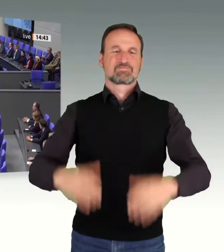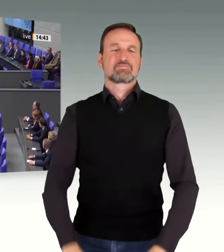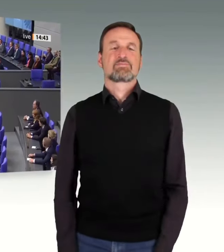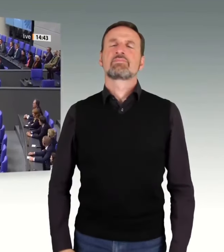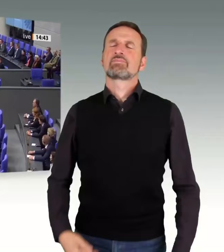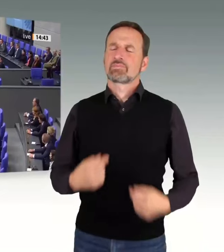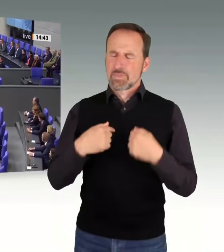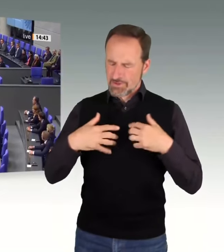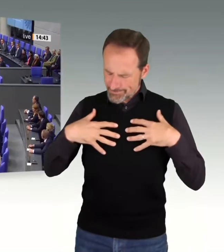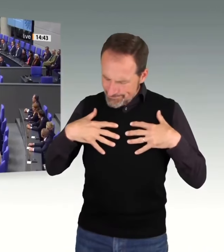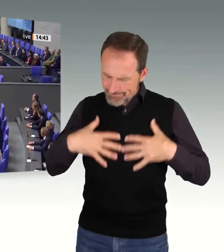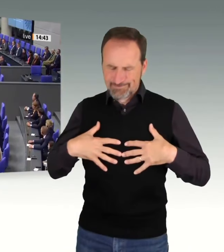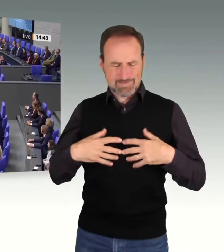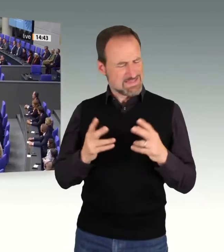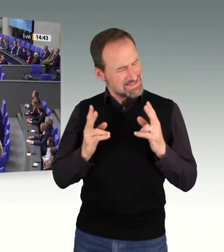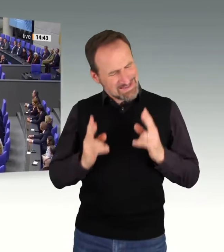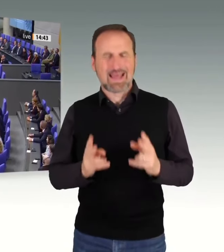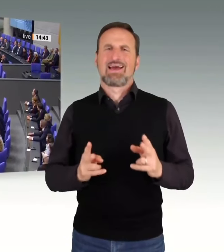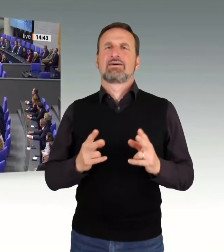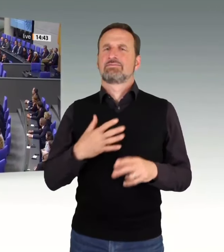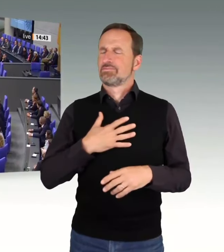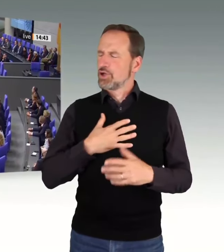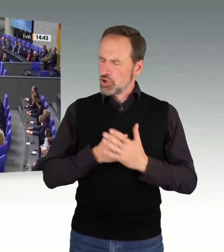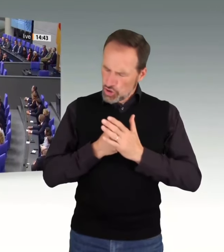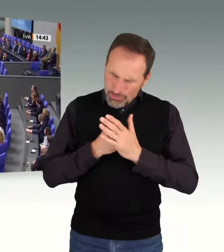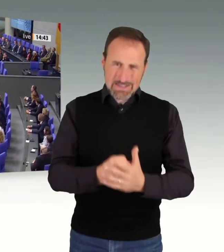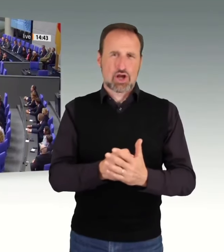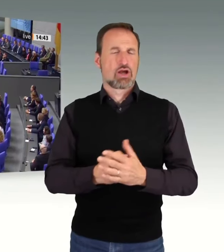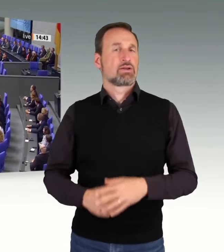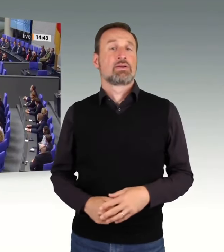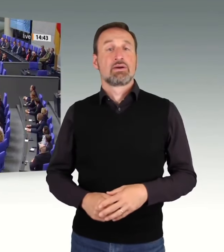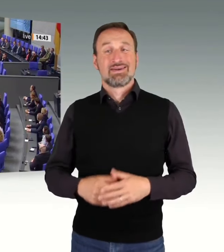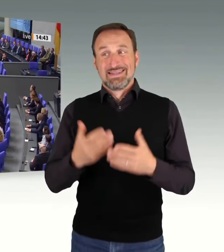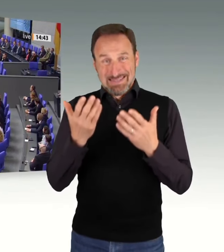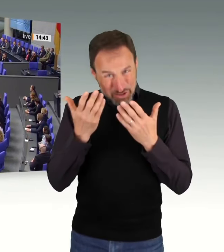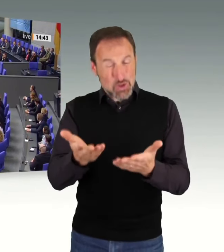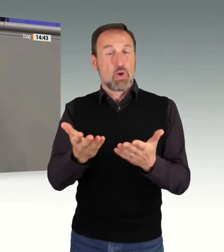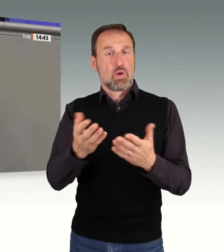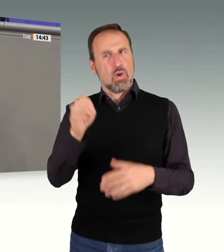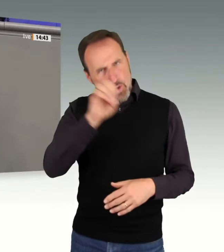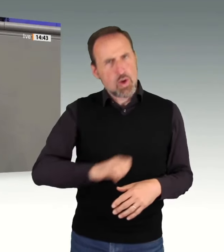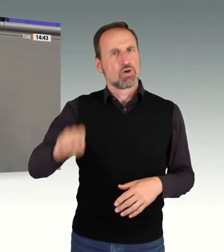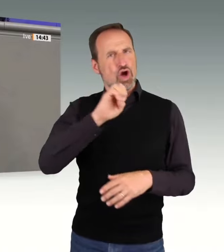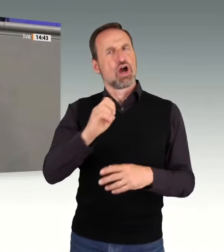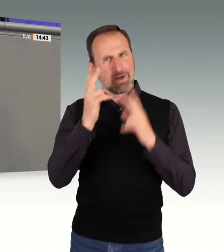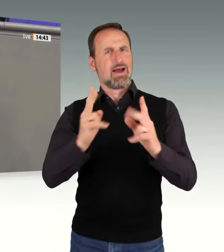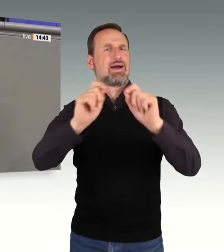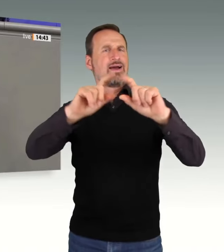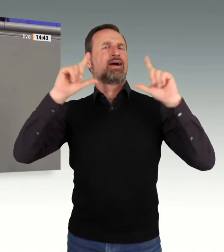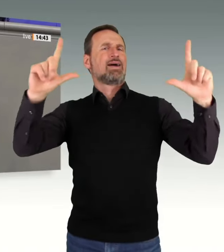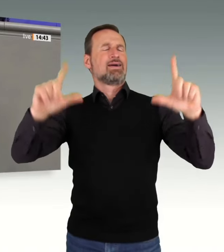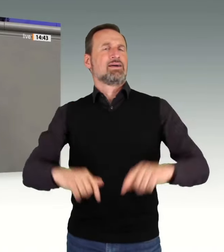ich persönlich bin überzeugt, dass genau so Europa aussieht. Europa